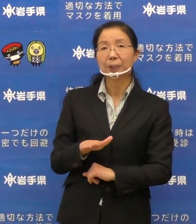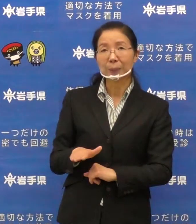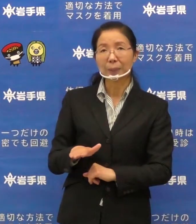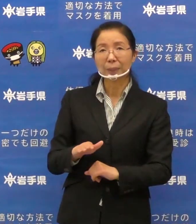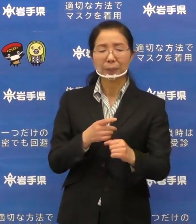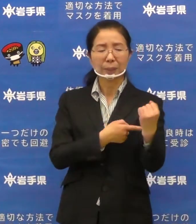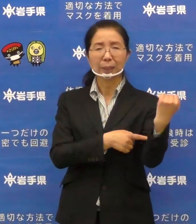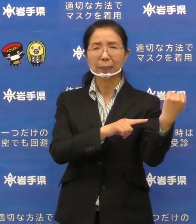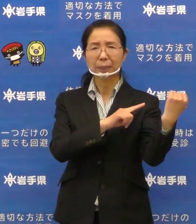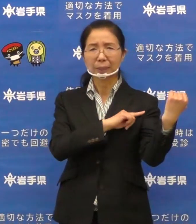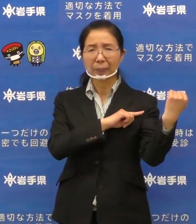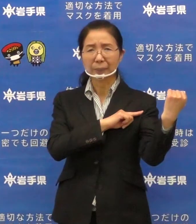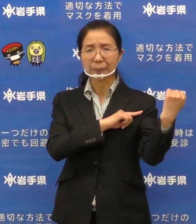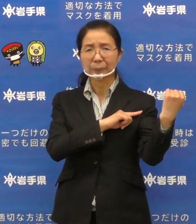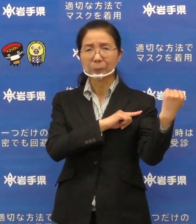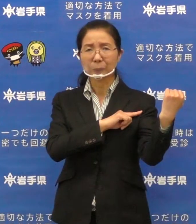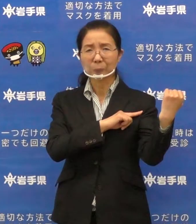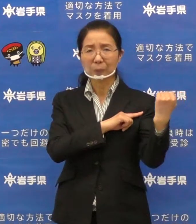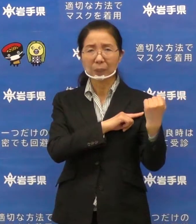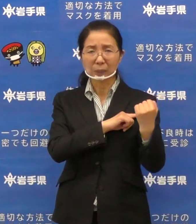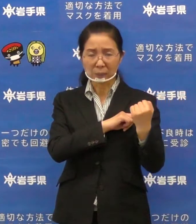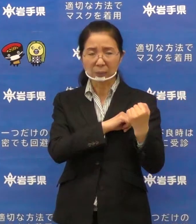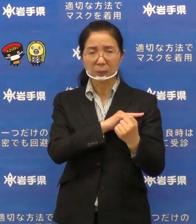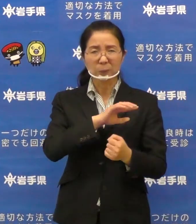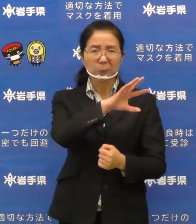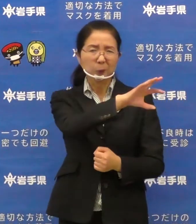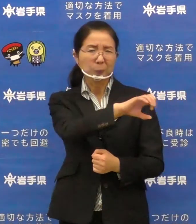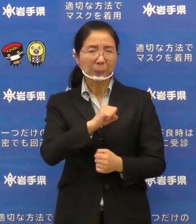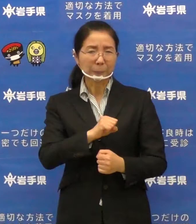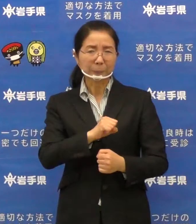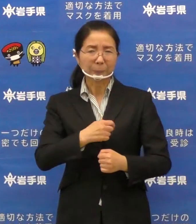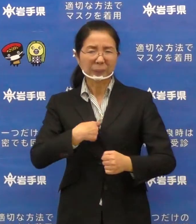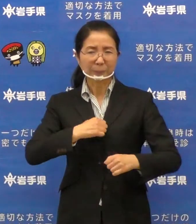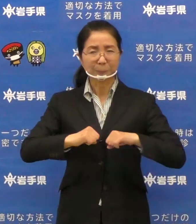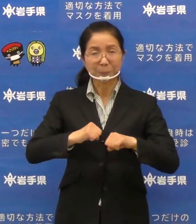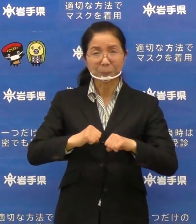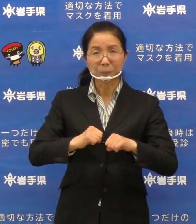権力を奪い獲得するっていう姿勢で、